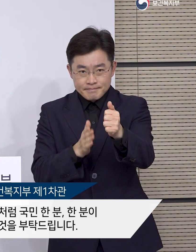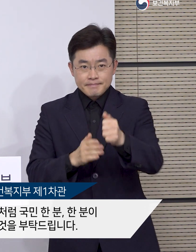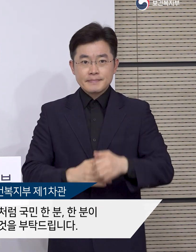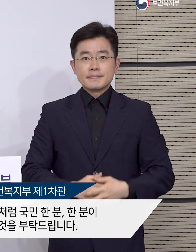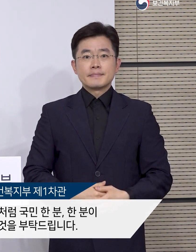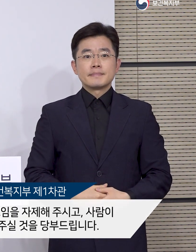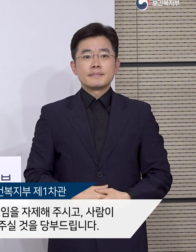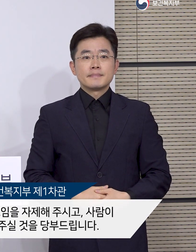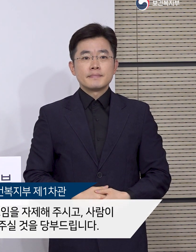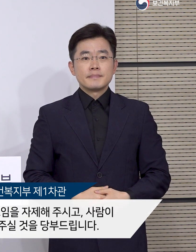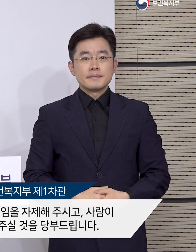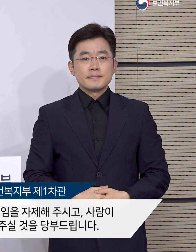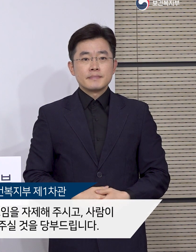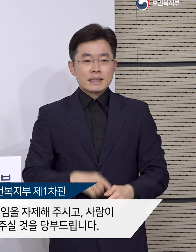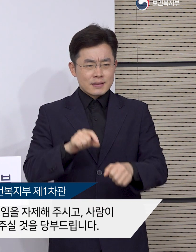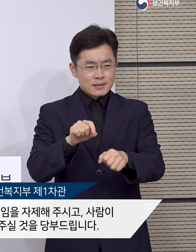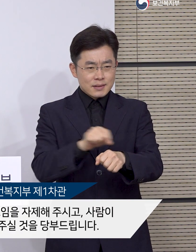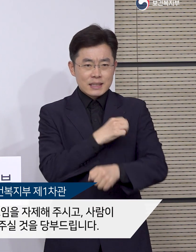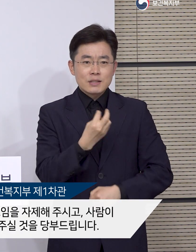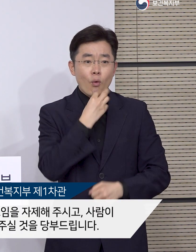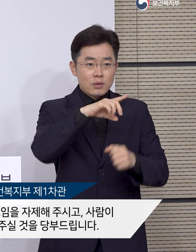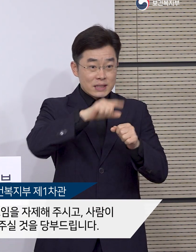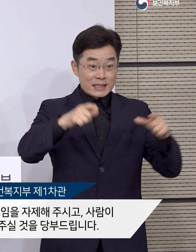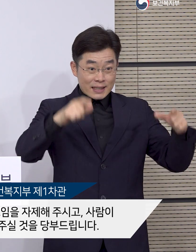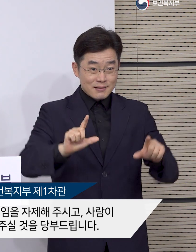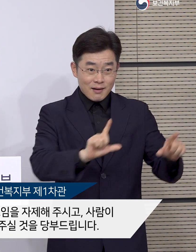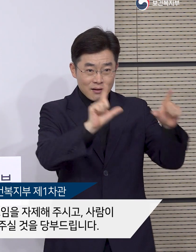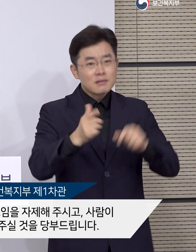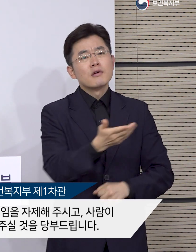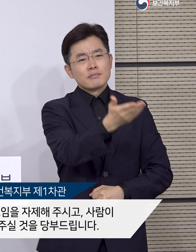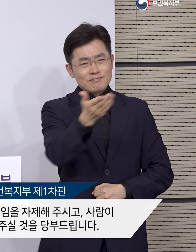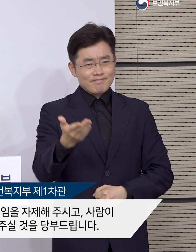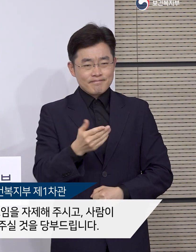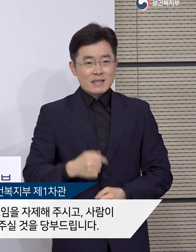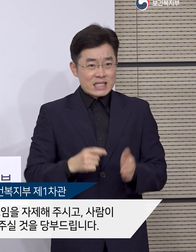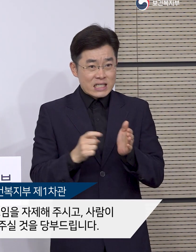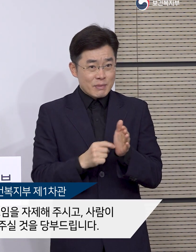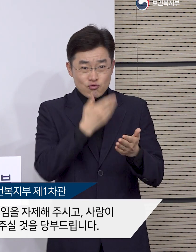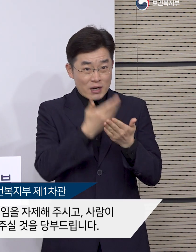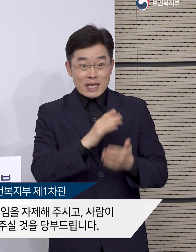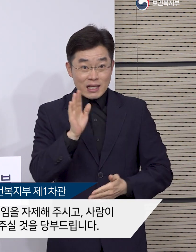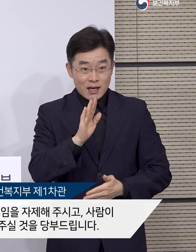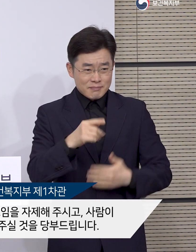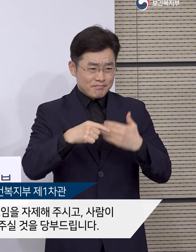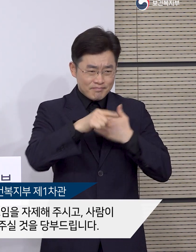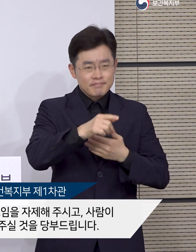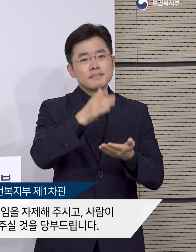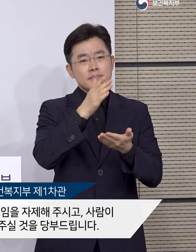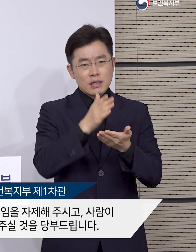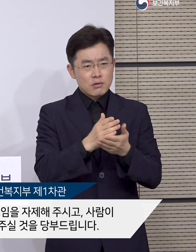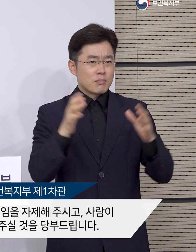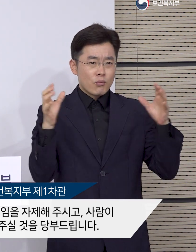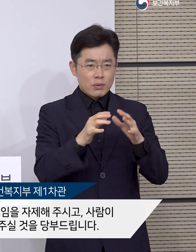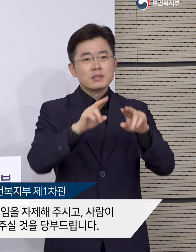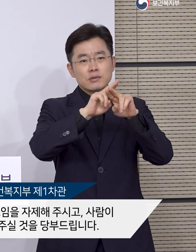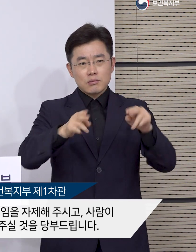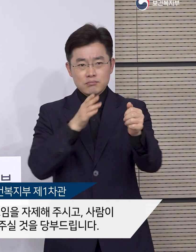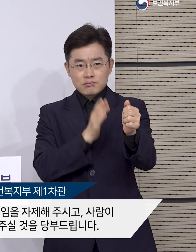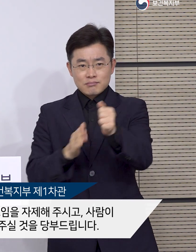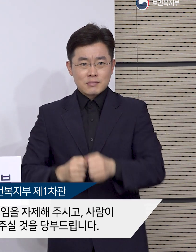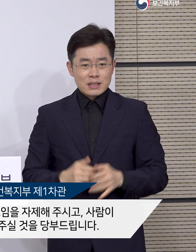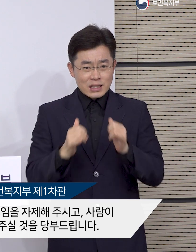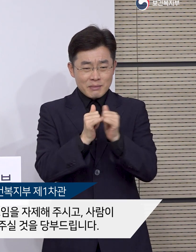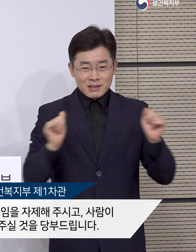부탁드립니다. 특히 수도권 주민들께서는 불필요한 외출과 모임을 자제해 주시고 사람이